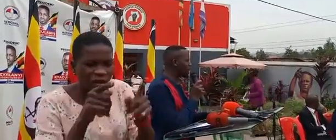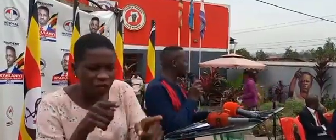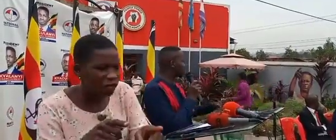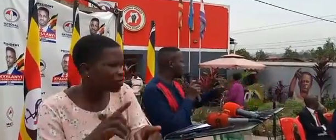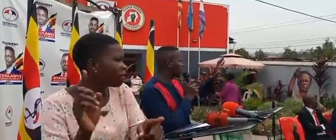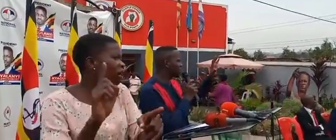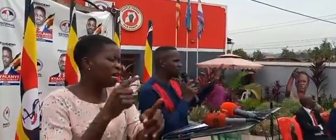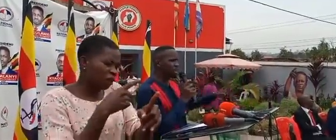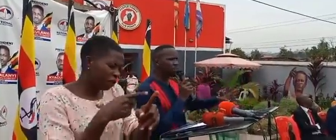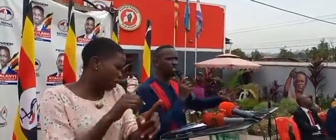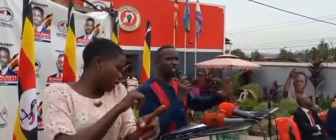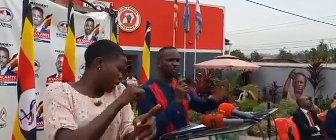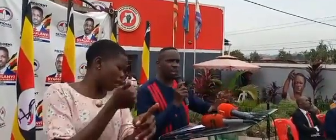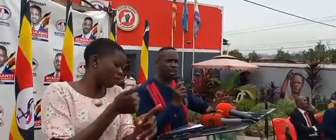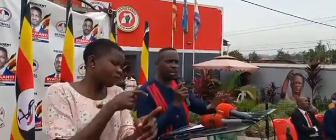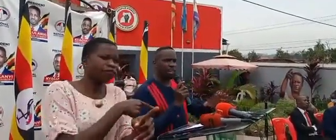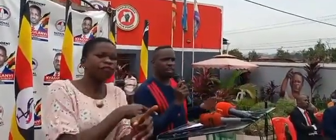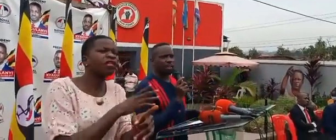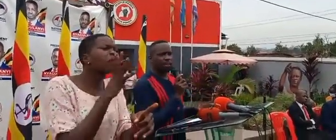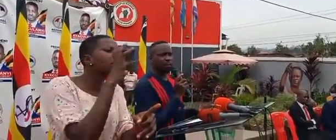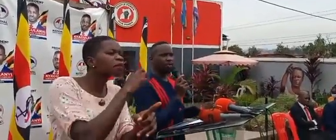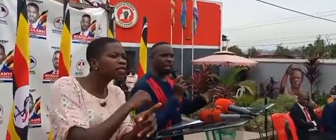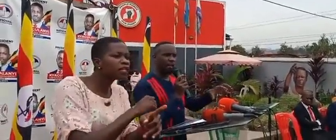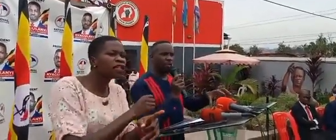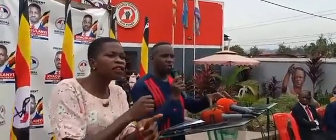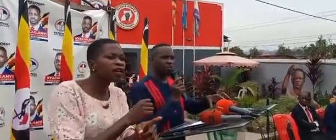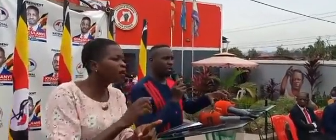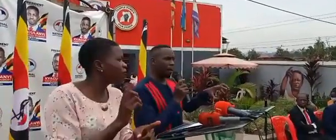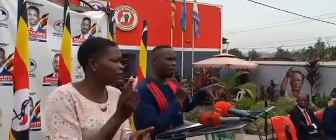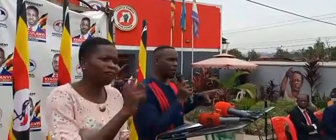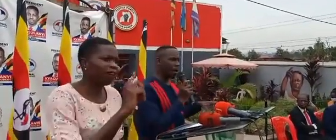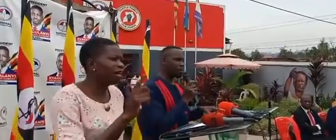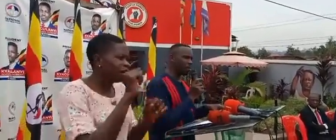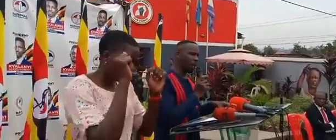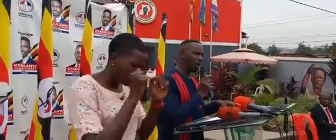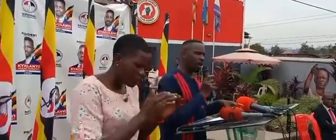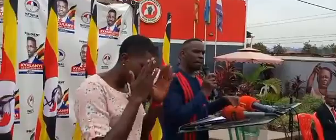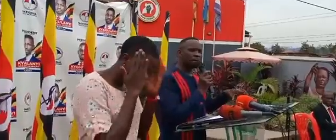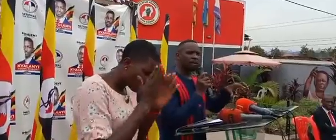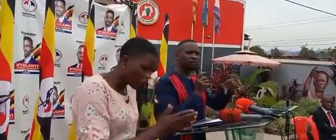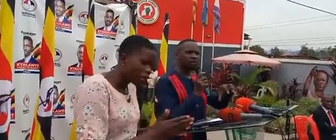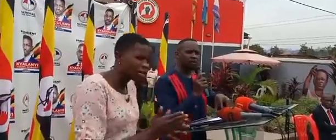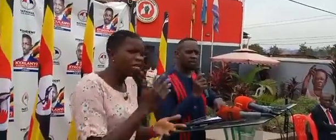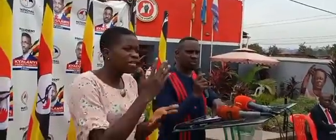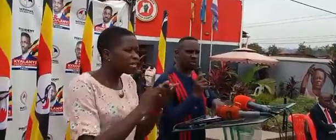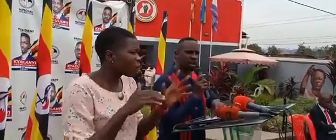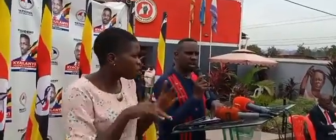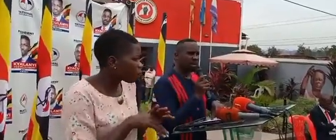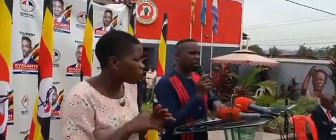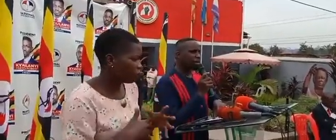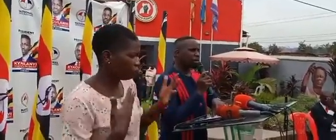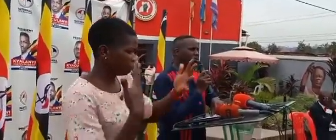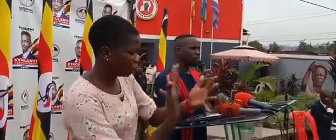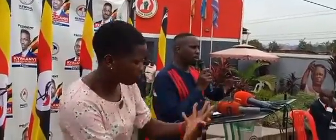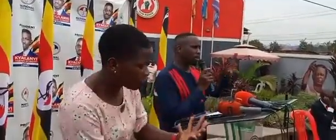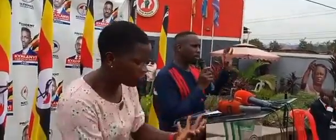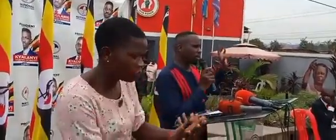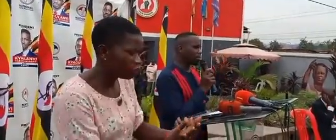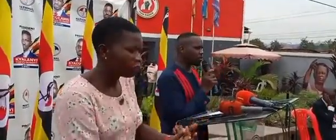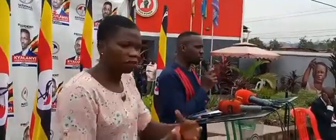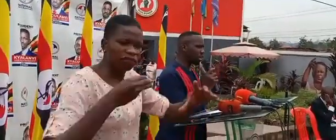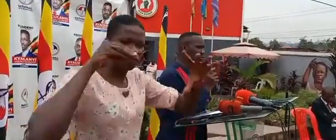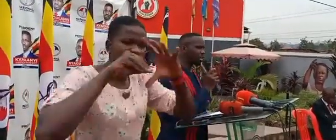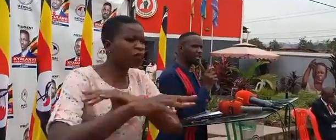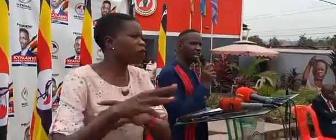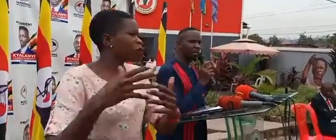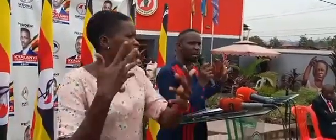maso, speakership race, ne bilala, minu wala bantu wa fe, bawa ambibwa, batu lugu njizibwa, banubi nandi edimu